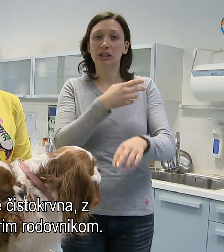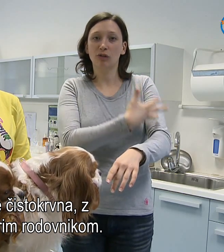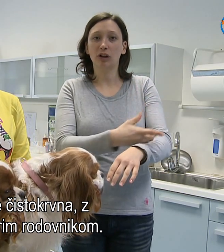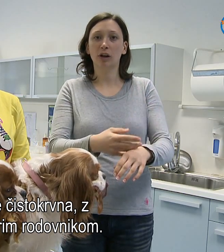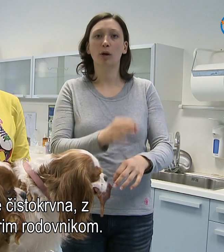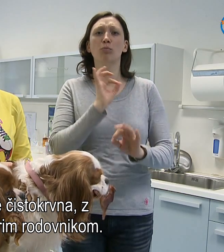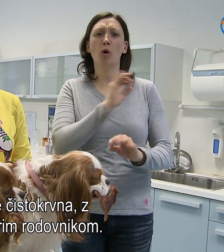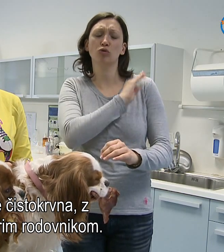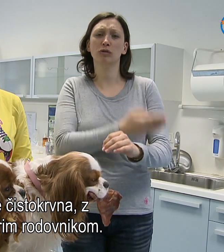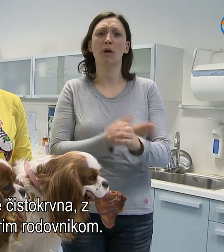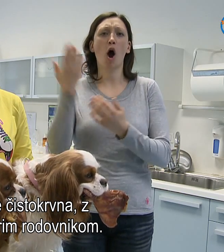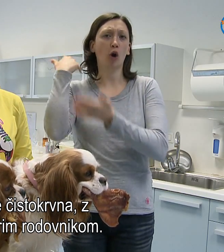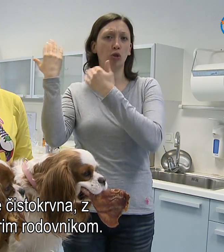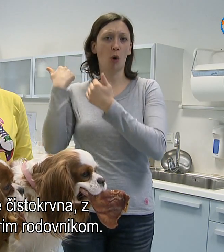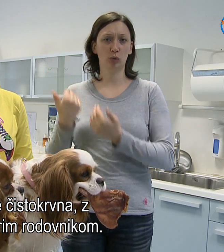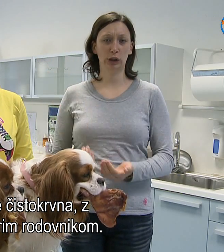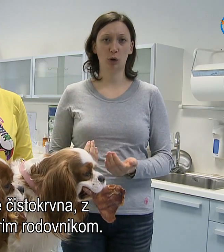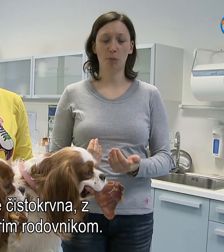močnim rodovnikom.